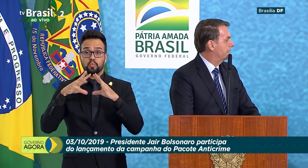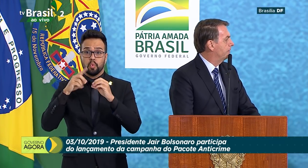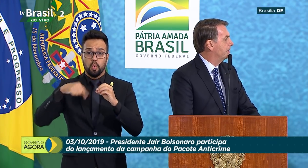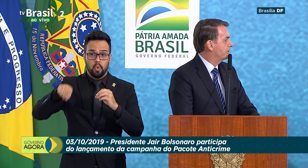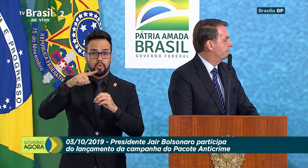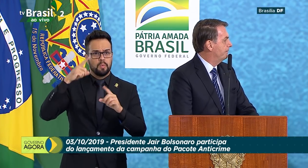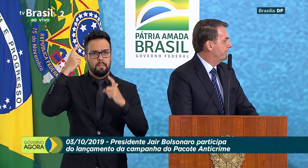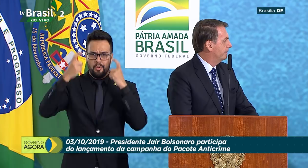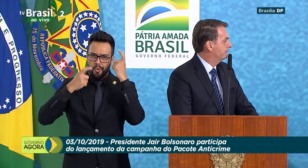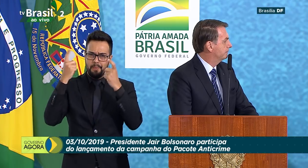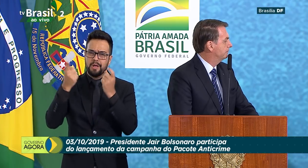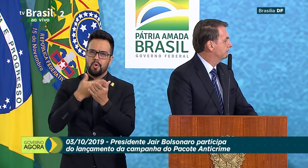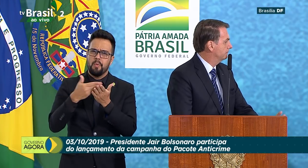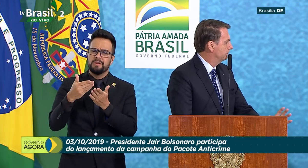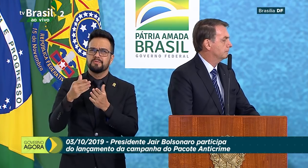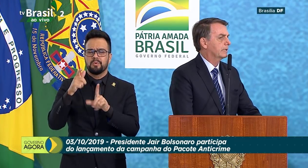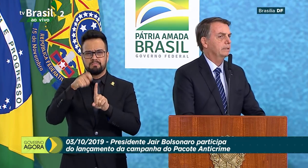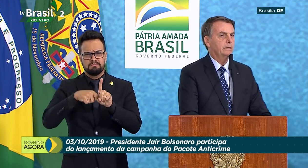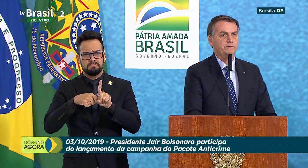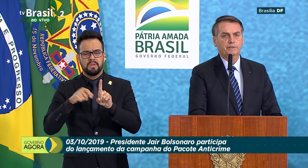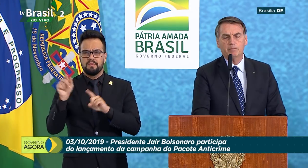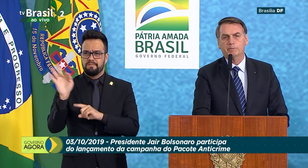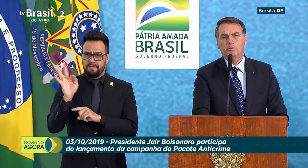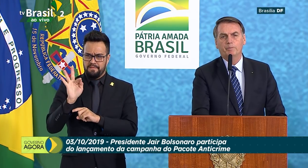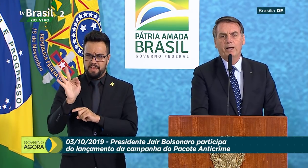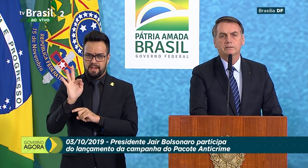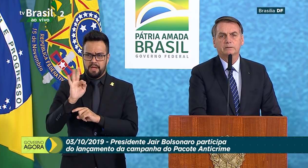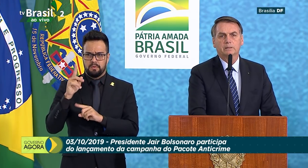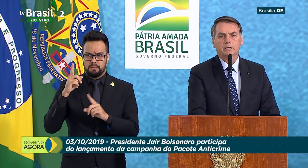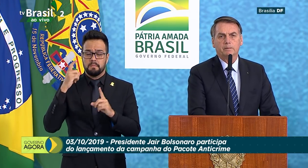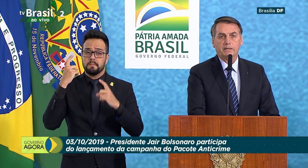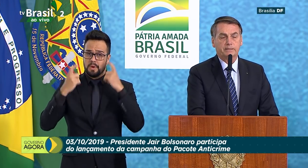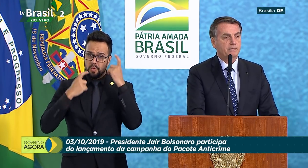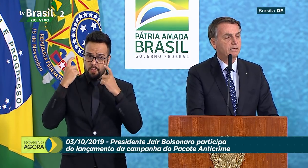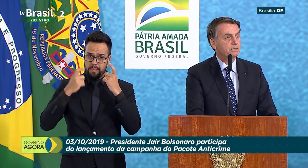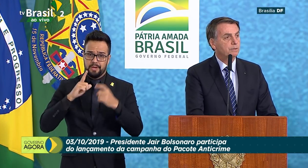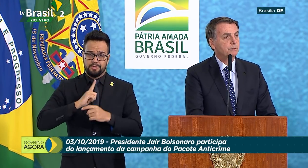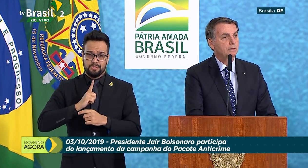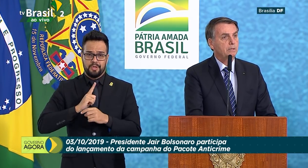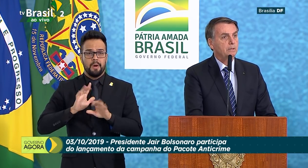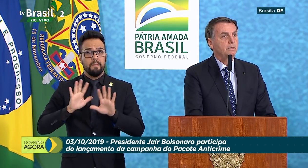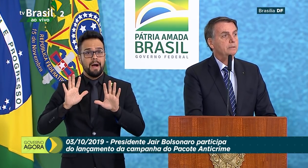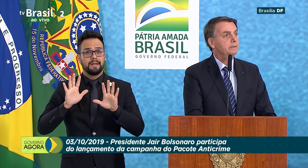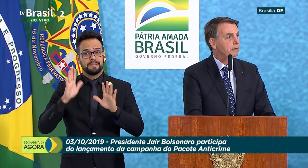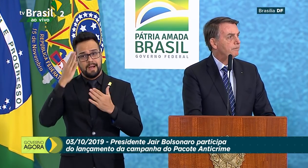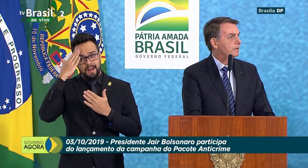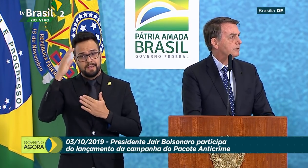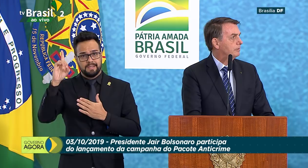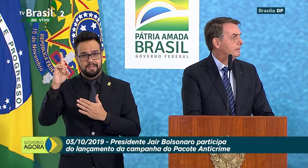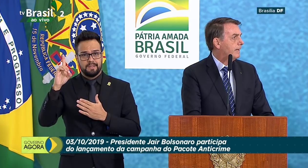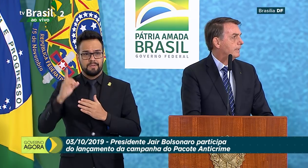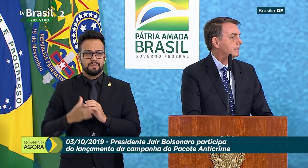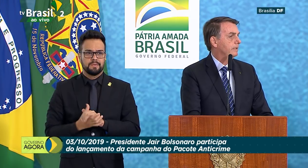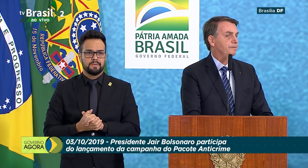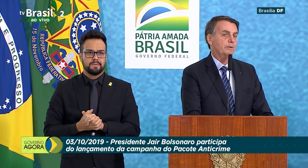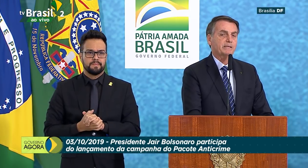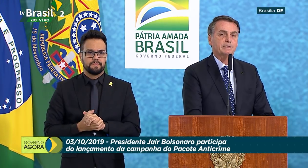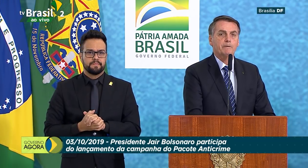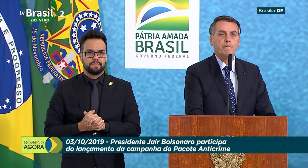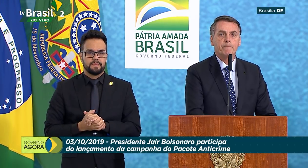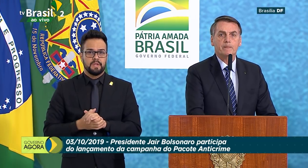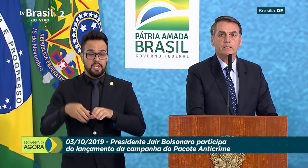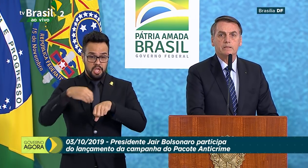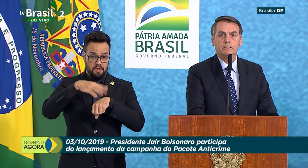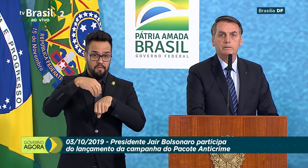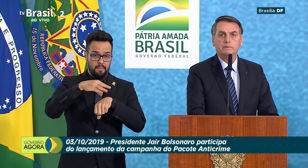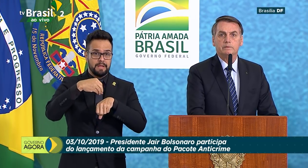se não me engano, início de fevereiro. Ficamos preocupados, mas graças a Deus não vazou nada da